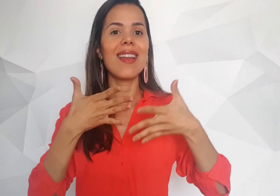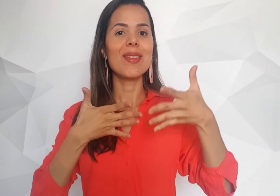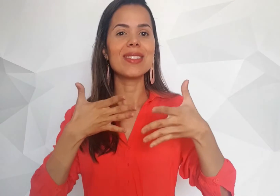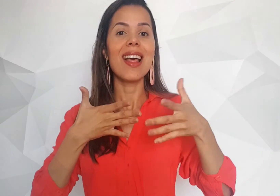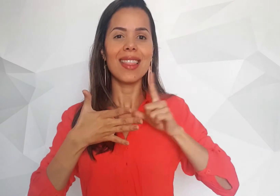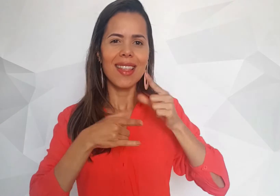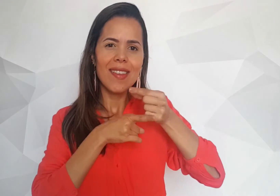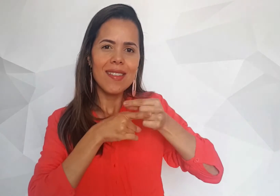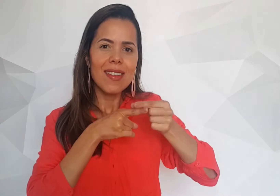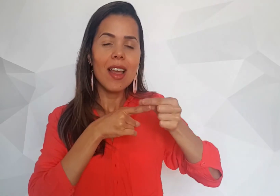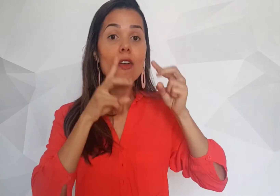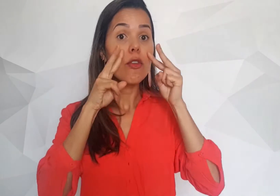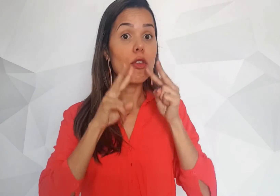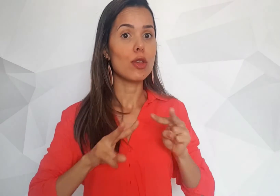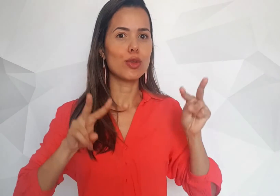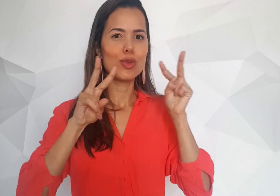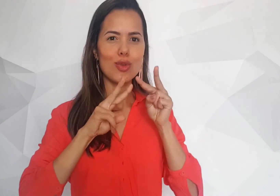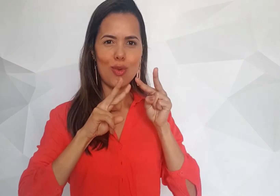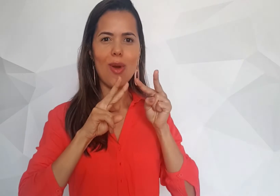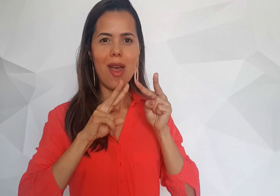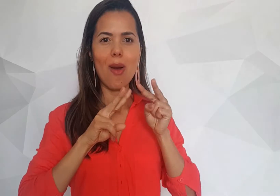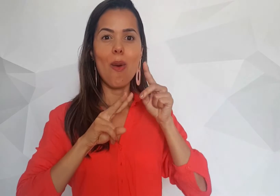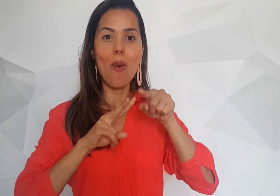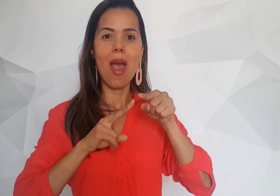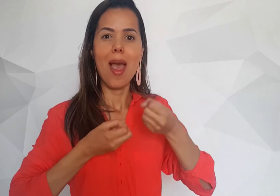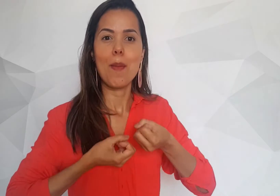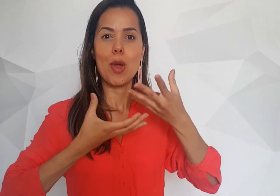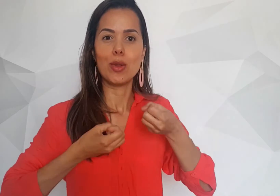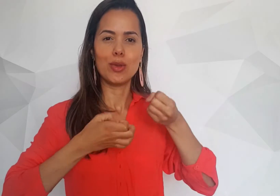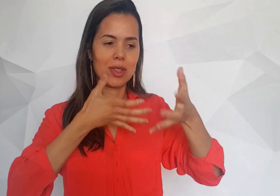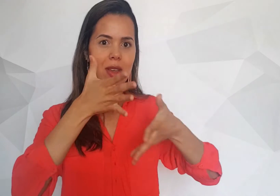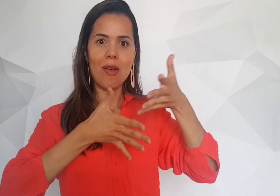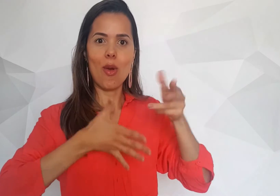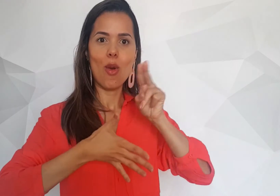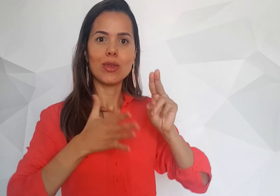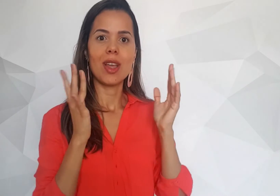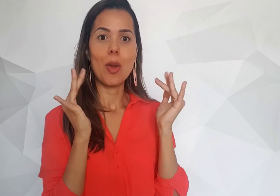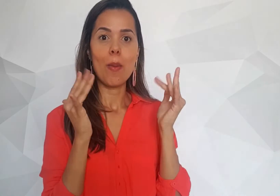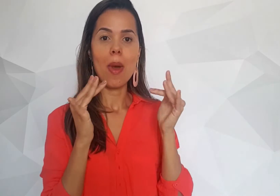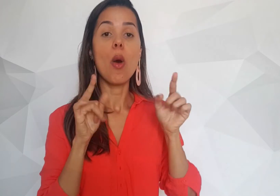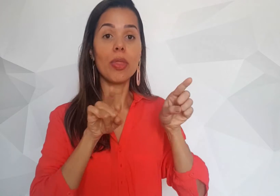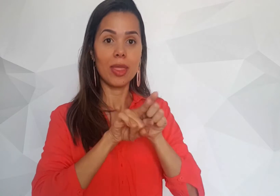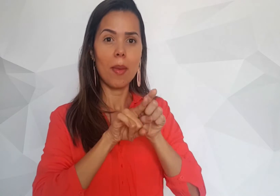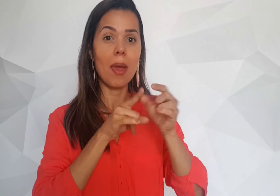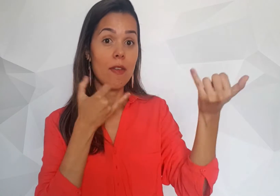se apropriam de unidades do tipo visual, são produzidas manualmente e